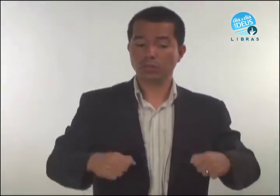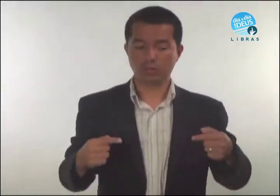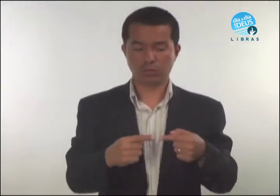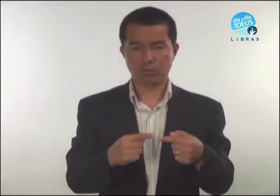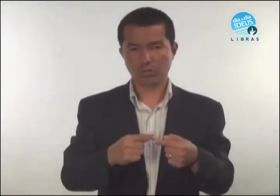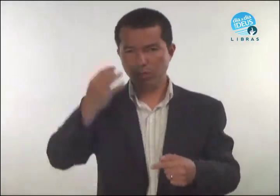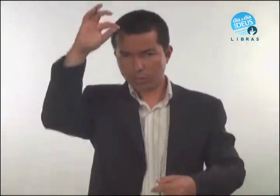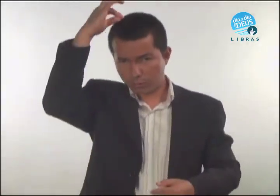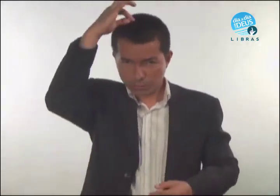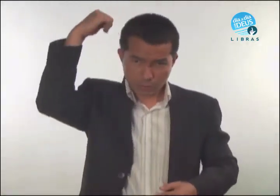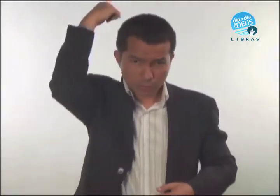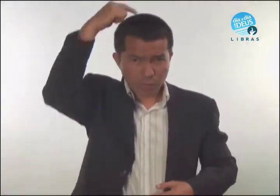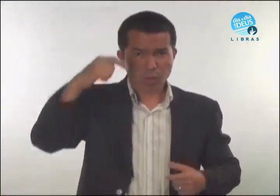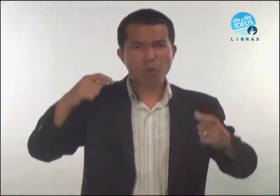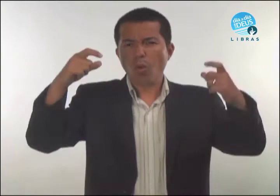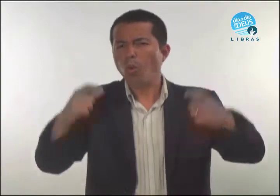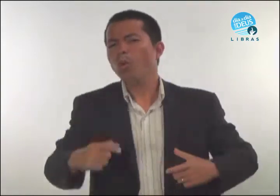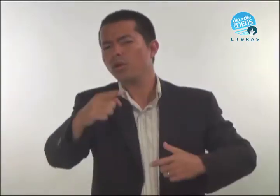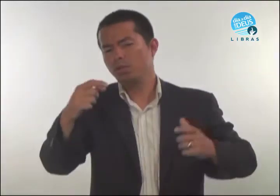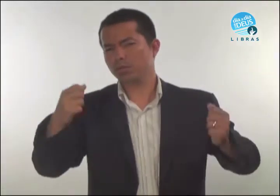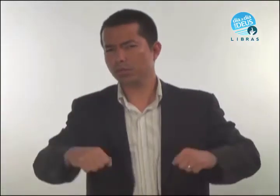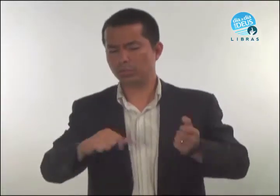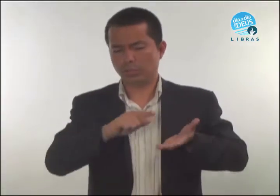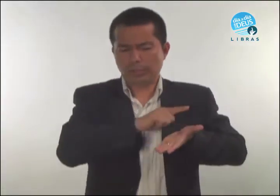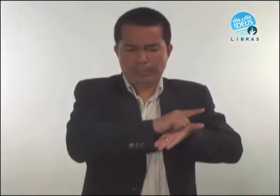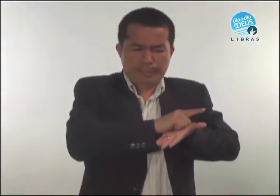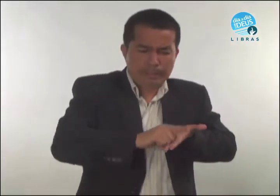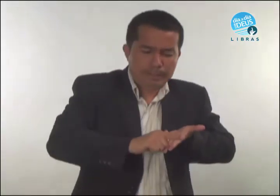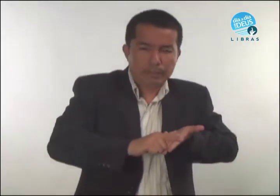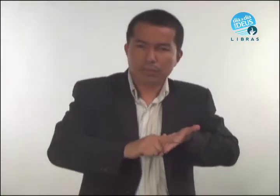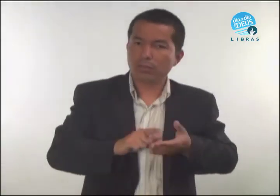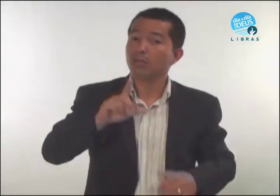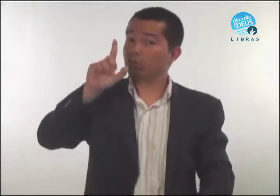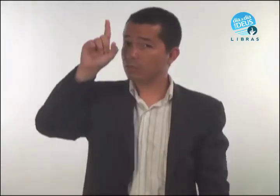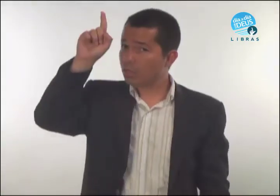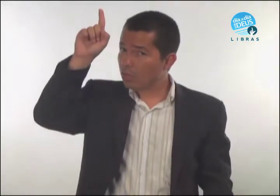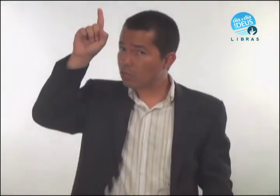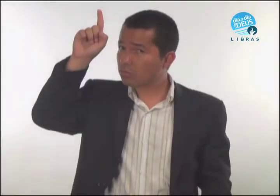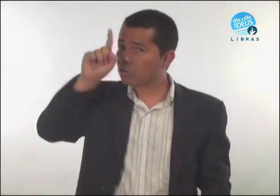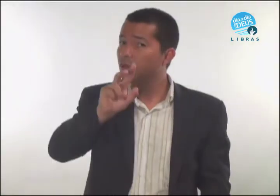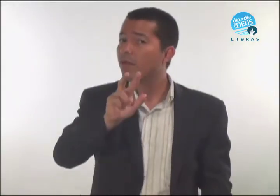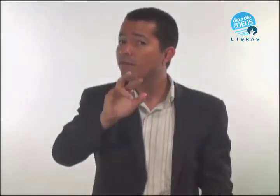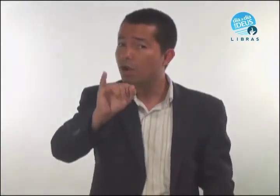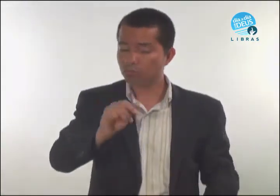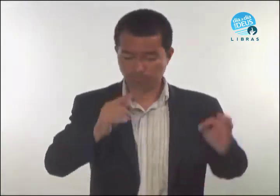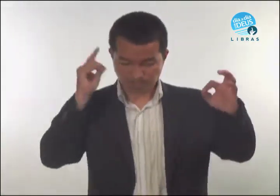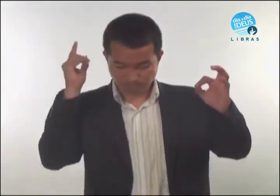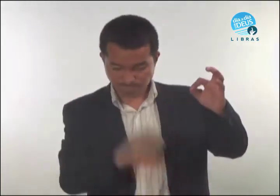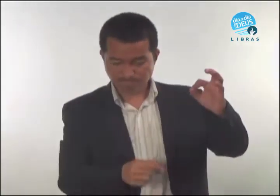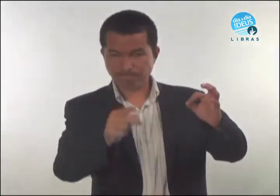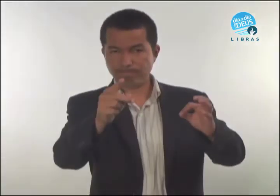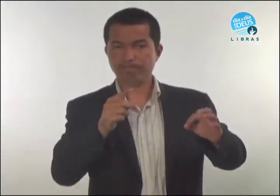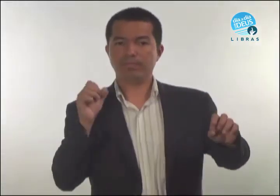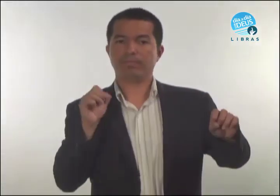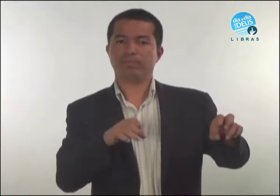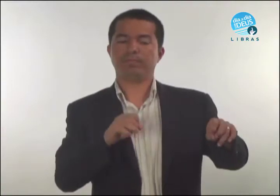na presença do Espírito Santo e se render ao Senhor, Deus vai disciplinar os seus